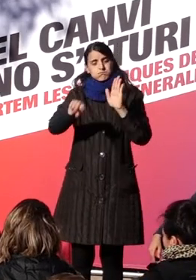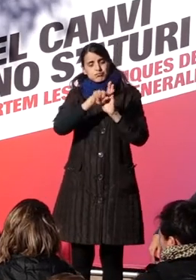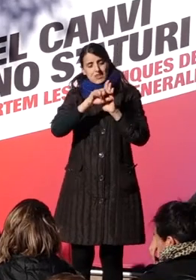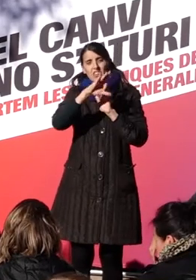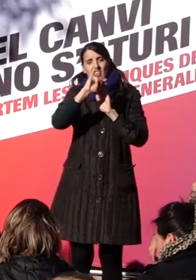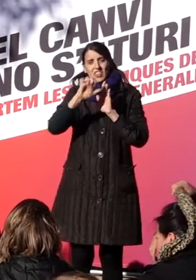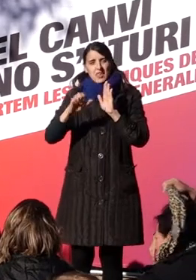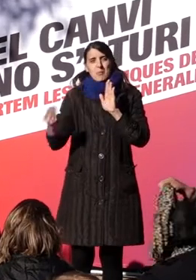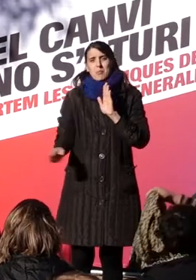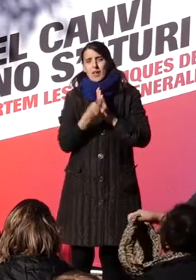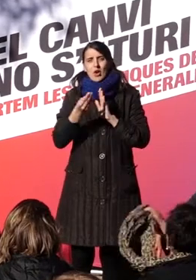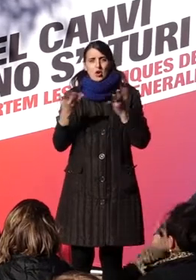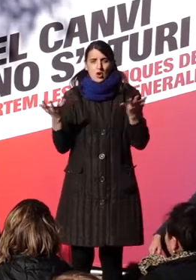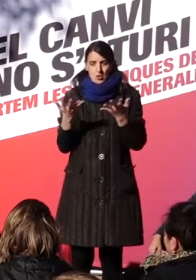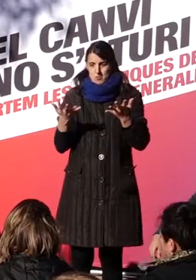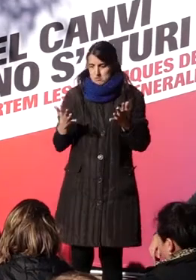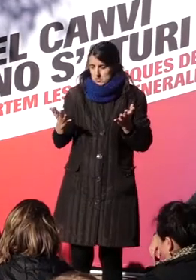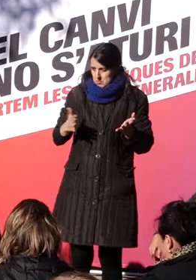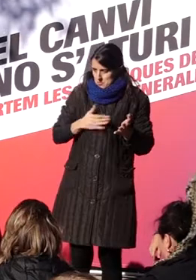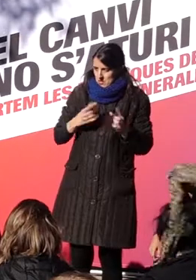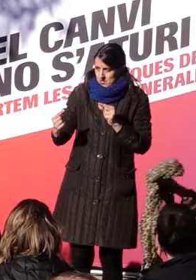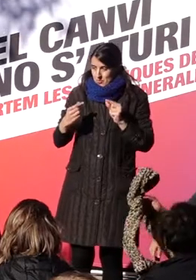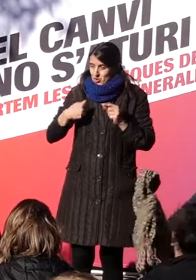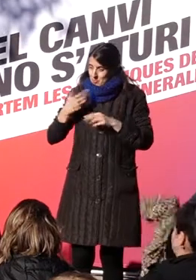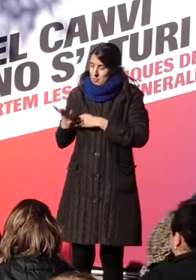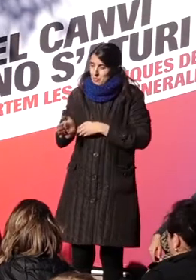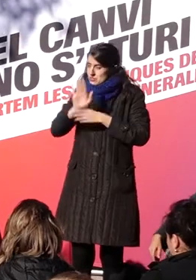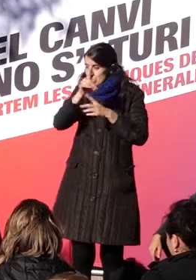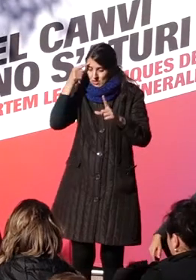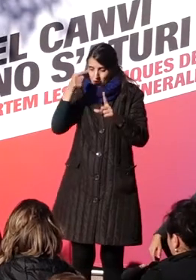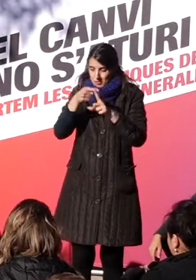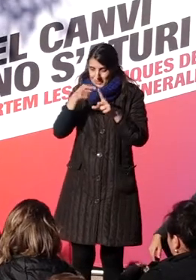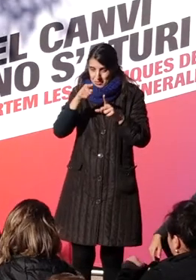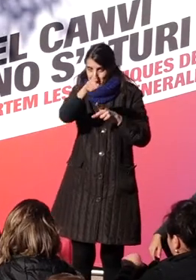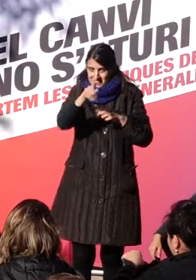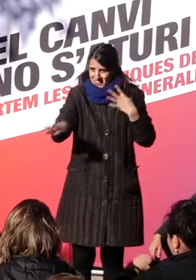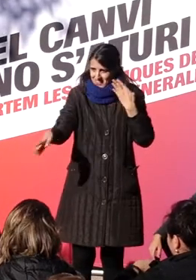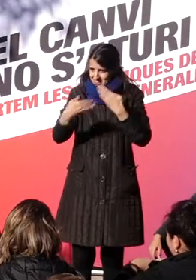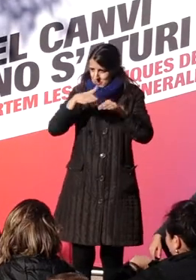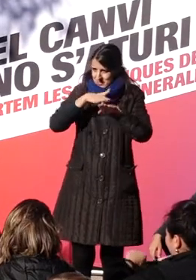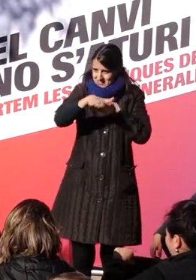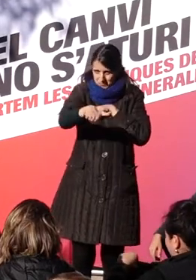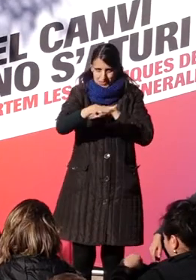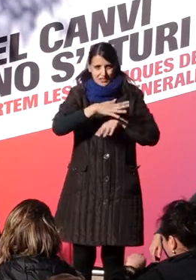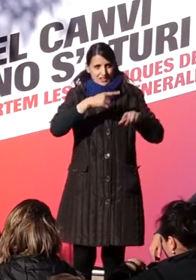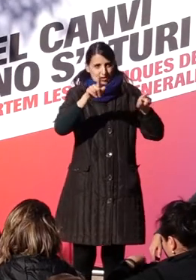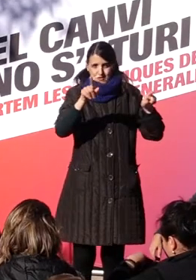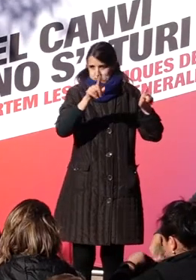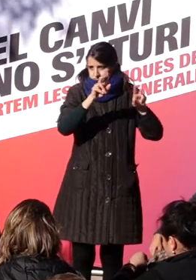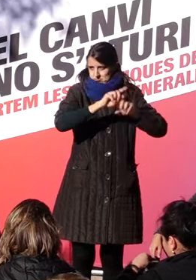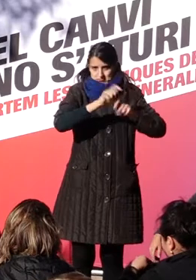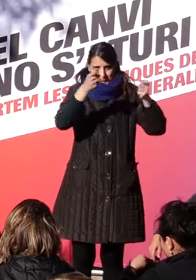dije bueno se puede discutir en otro momento pero la proposición es para que uno no se abra y los demás se eliminen no es lo mismo que la reforma